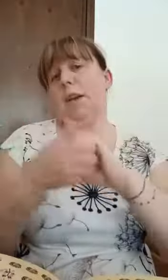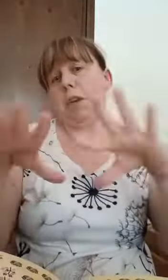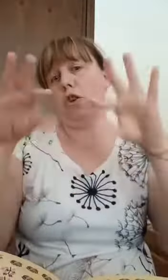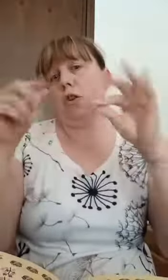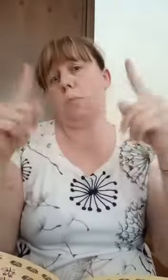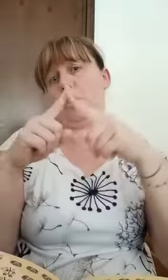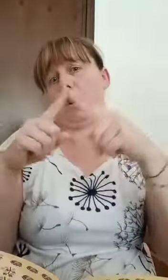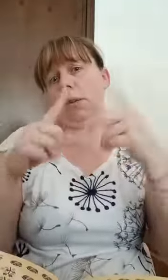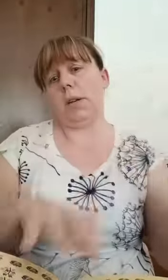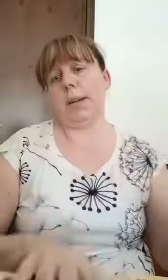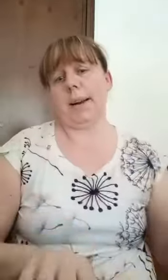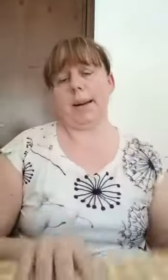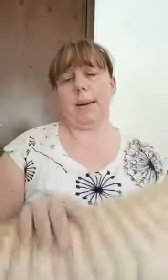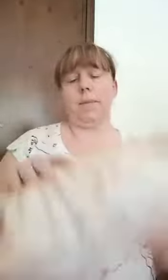amici incominciare una litigare